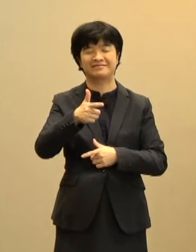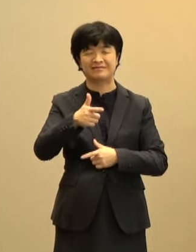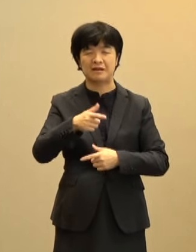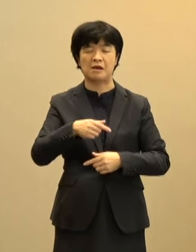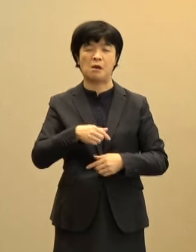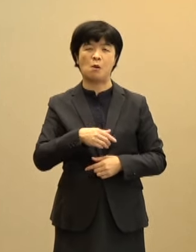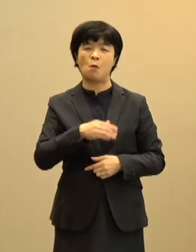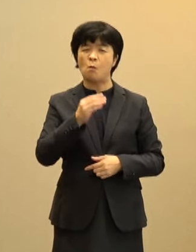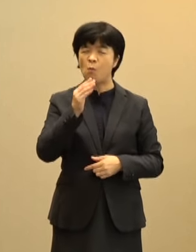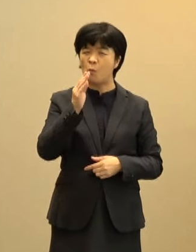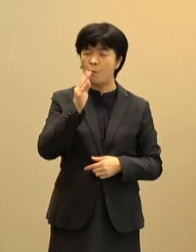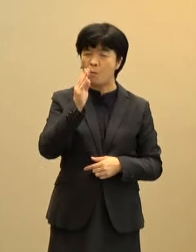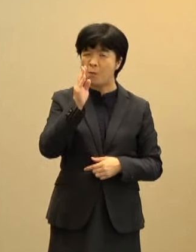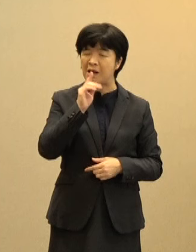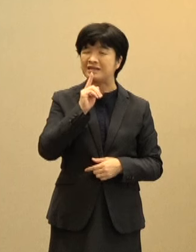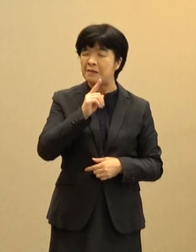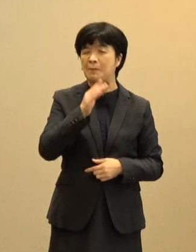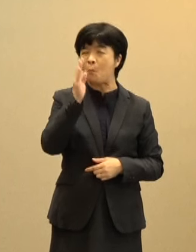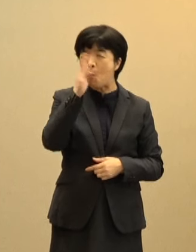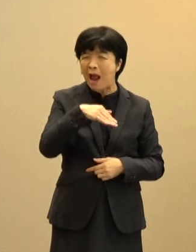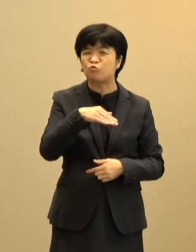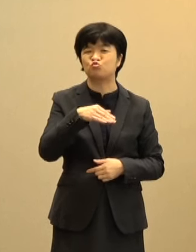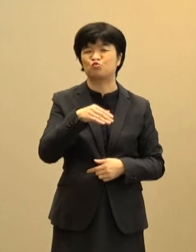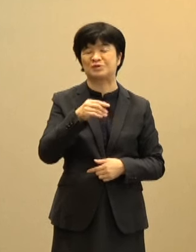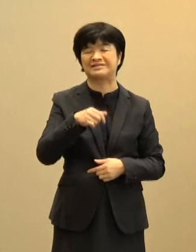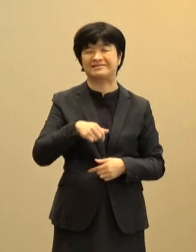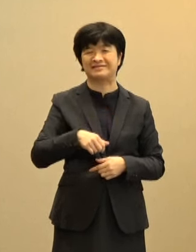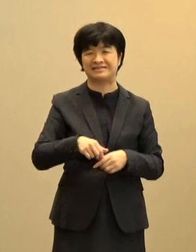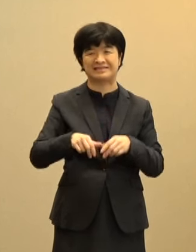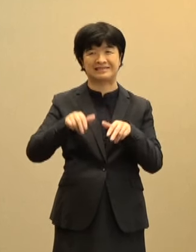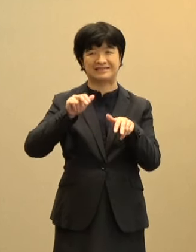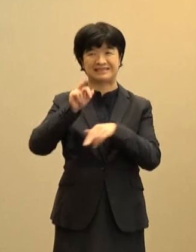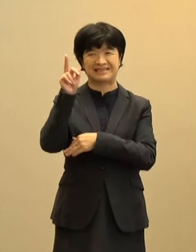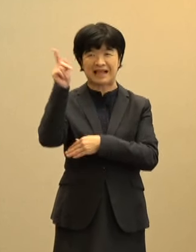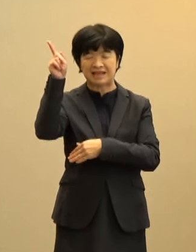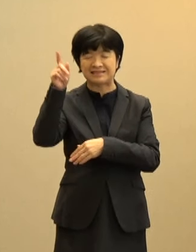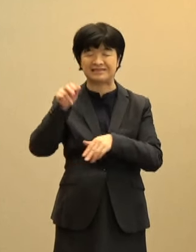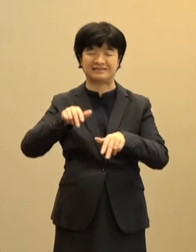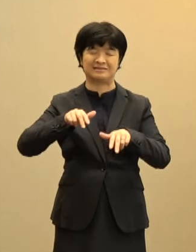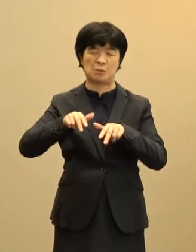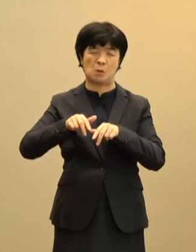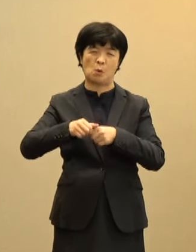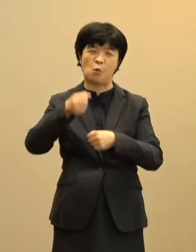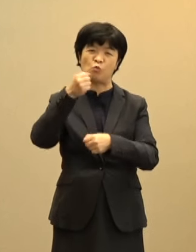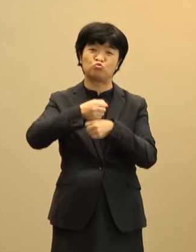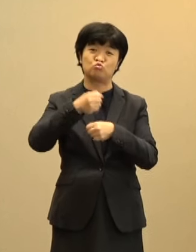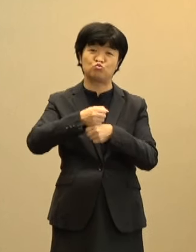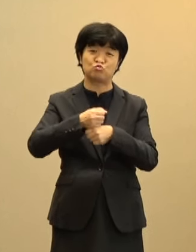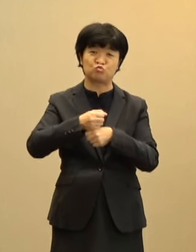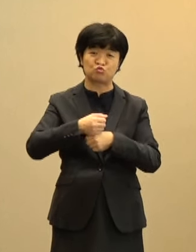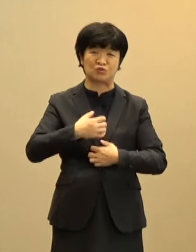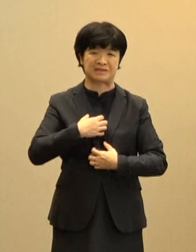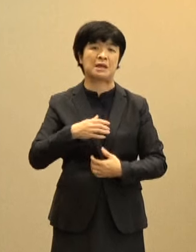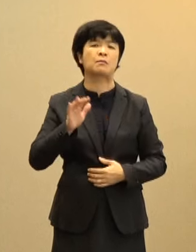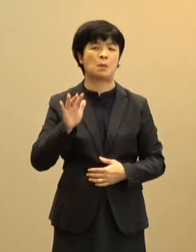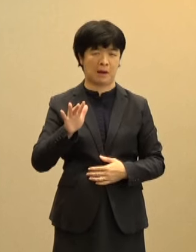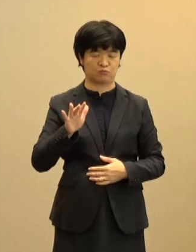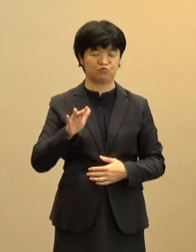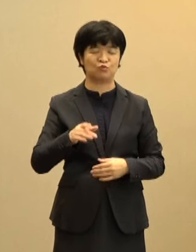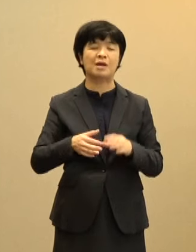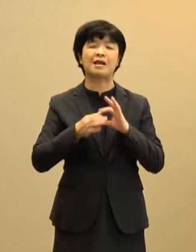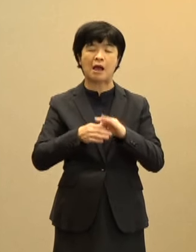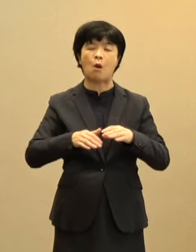悪い何ですかね、こうポピュリズムを含めた政治を生み出す、土壌もにもなり得ますので、この選